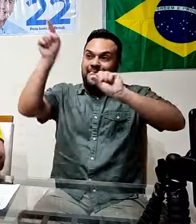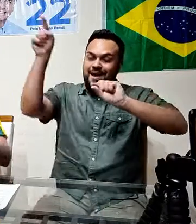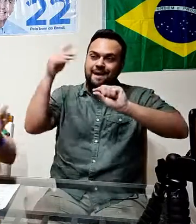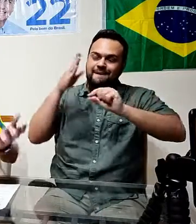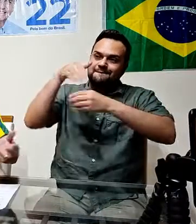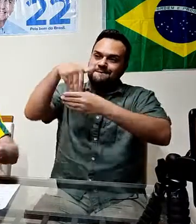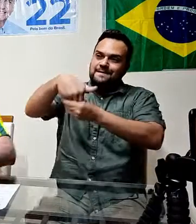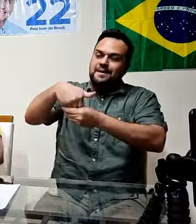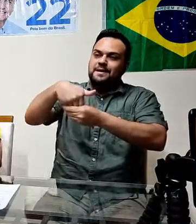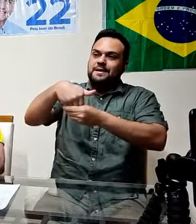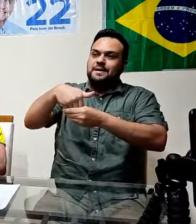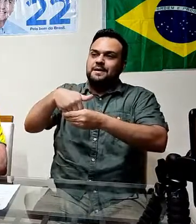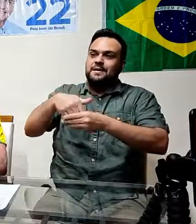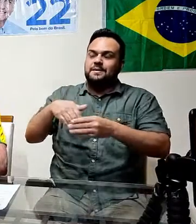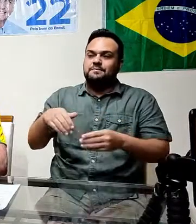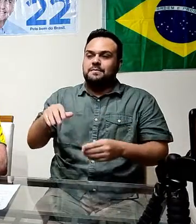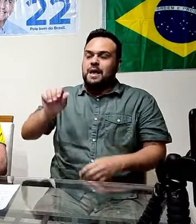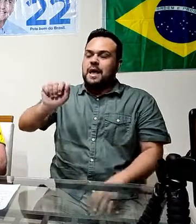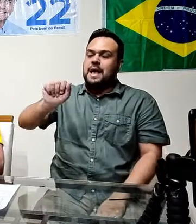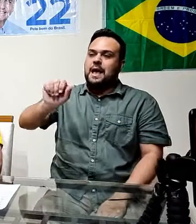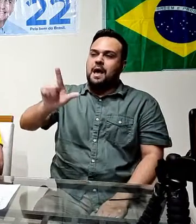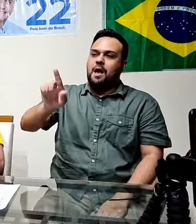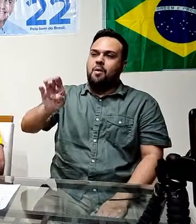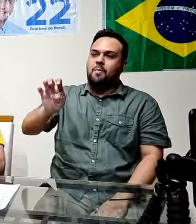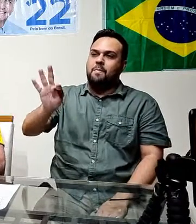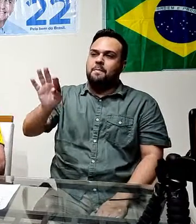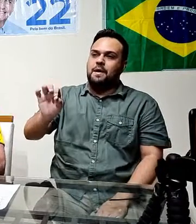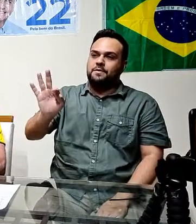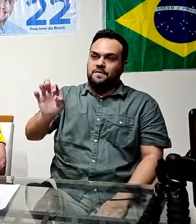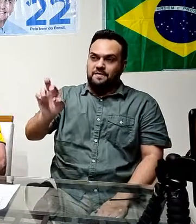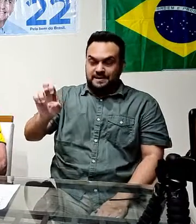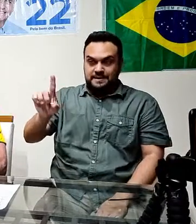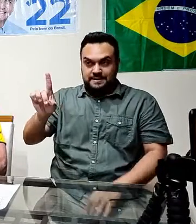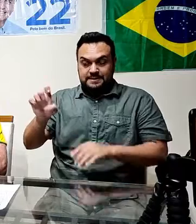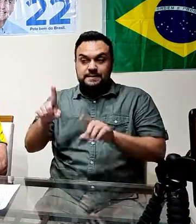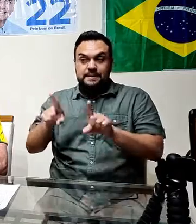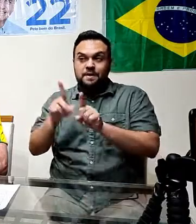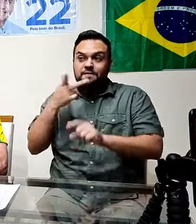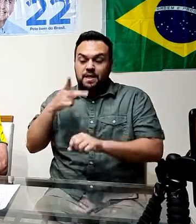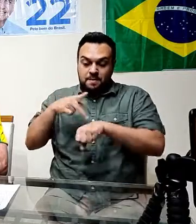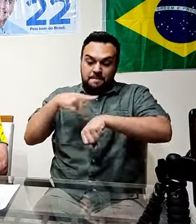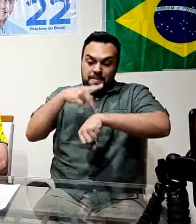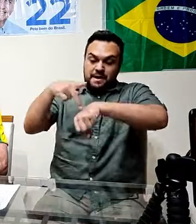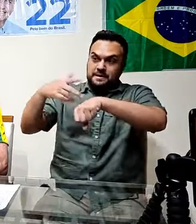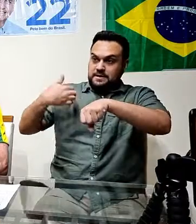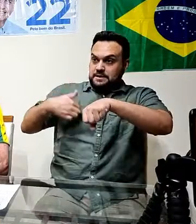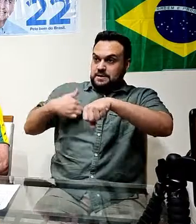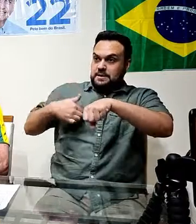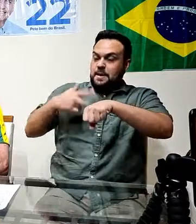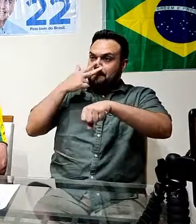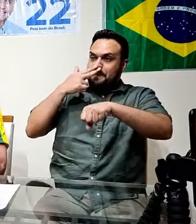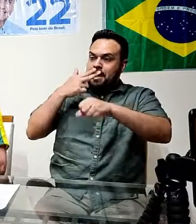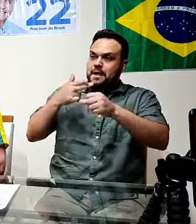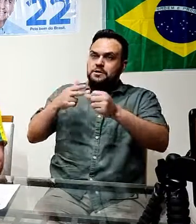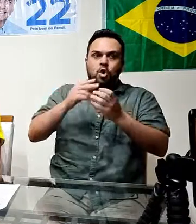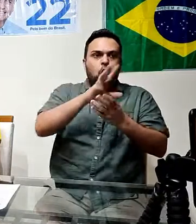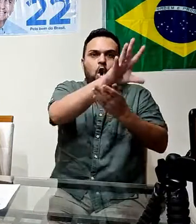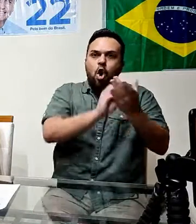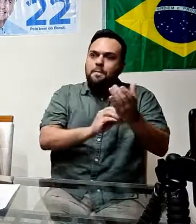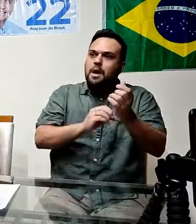para a eleição de Alberto Fernandes. E falei que a Argentina estava no caminho da Venezuela. Se